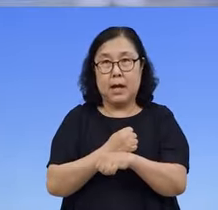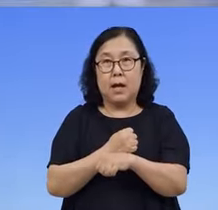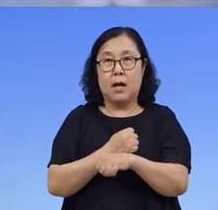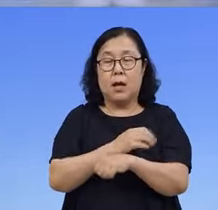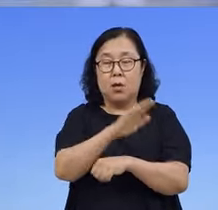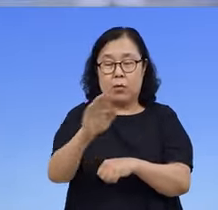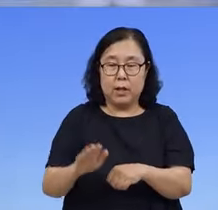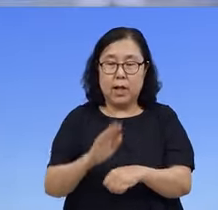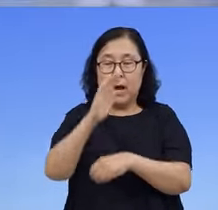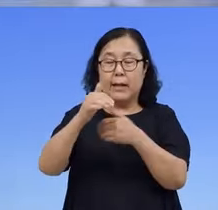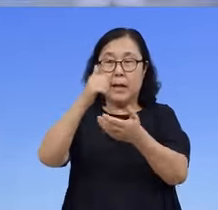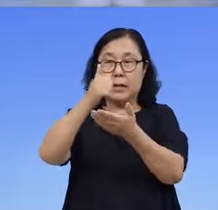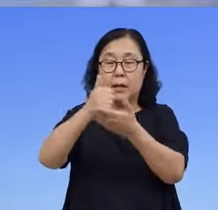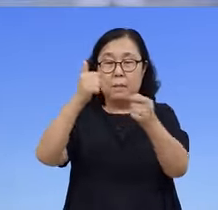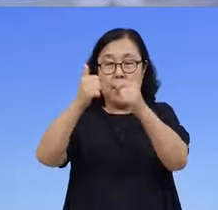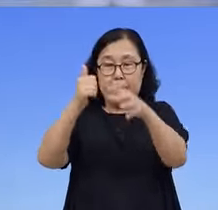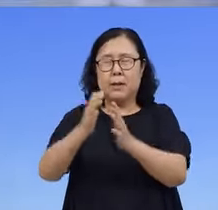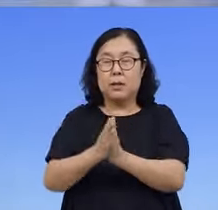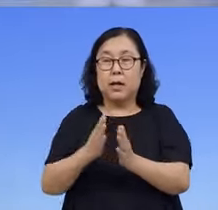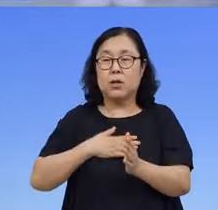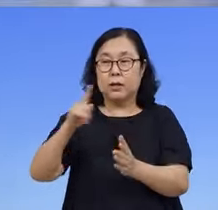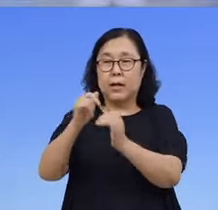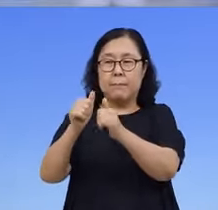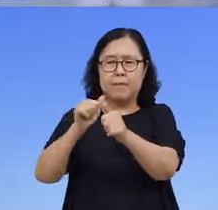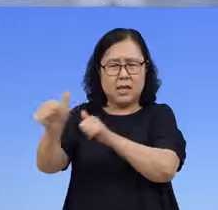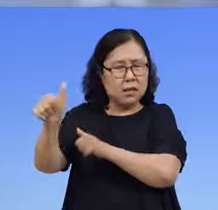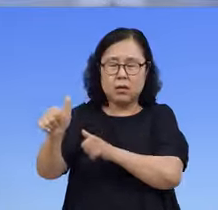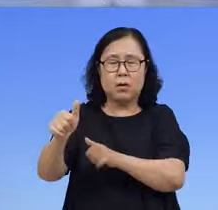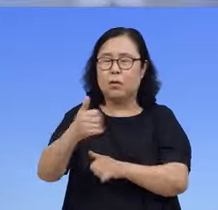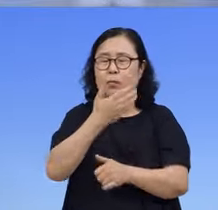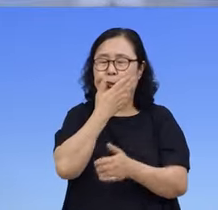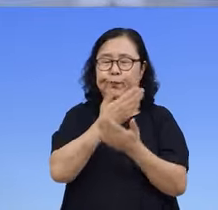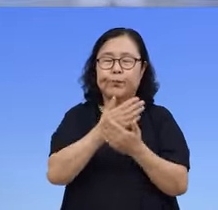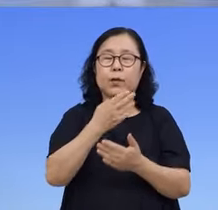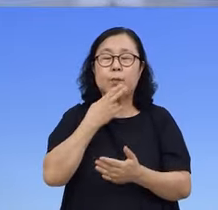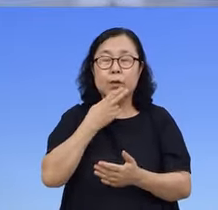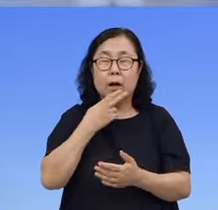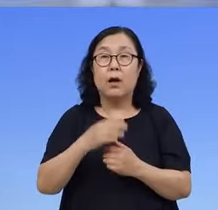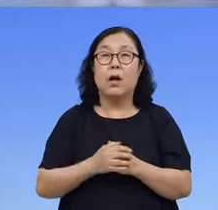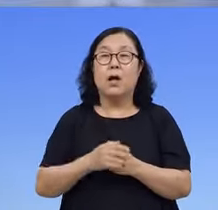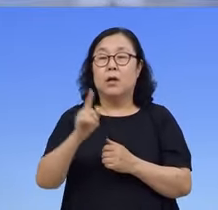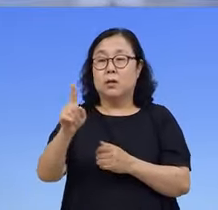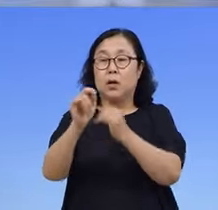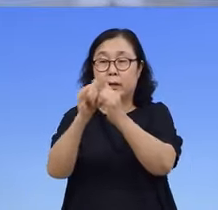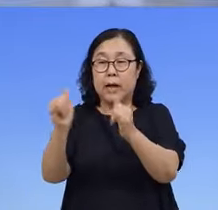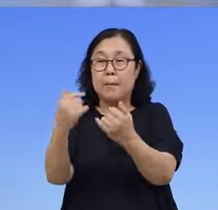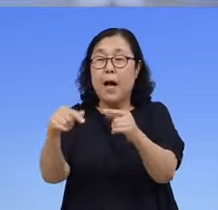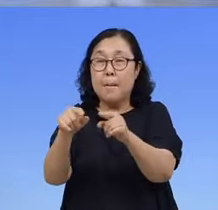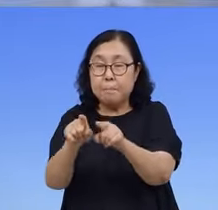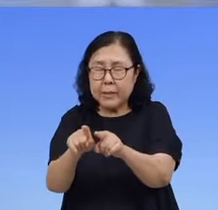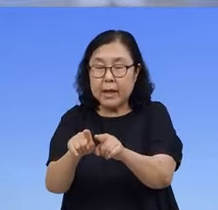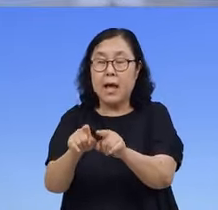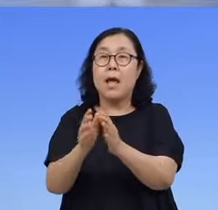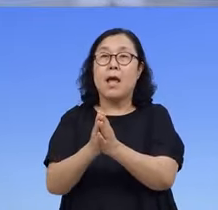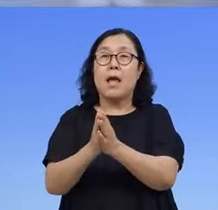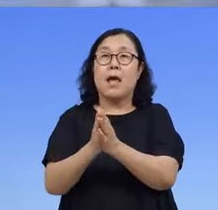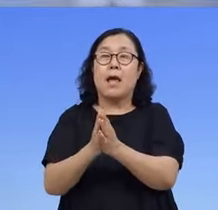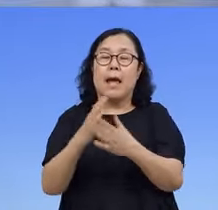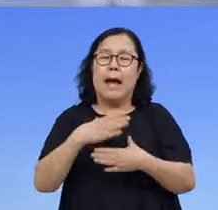여러분, 우리가 하나님 앞에 항상 대인관, 내가 저 사람을 이겨먹는 게 중요한 게 아니라 저 사람과 더불어 안식을